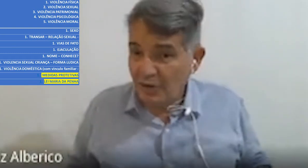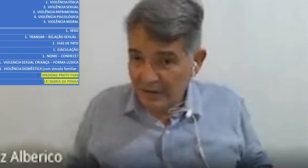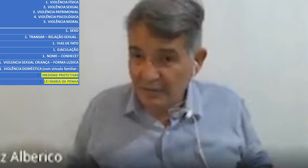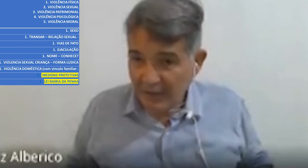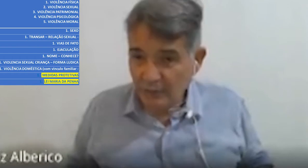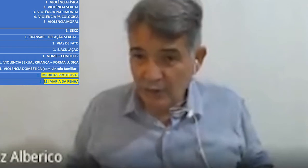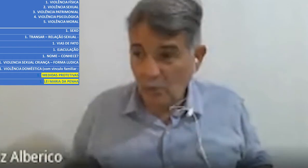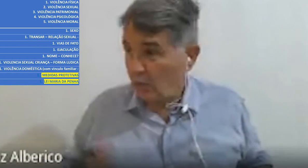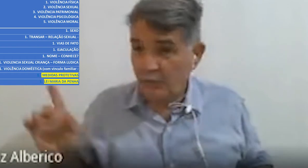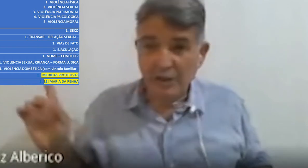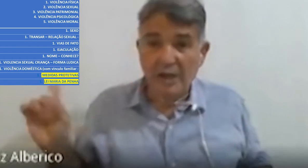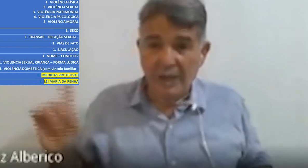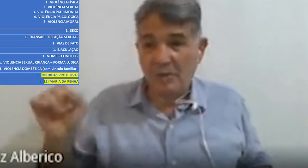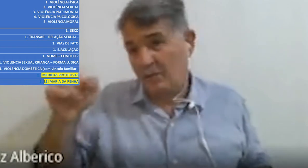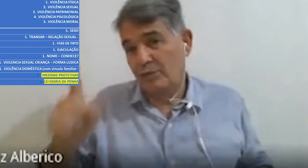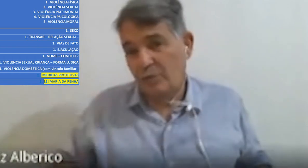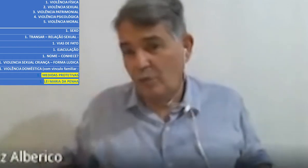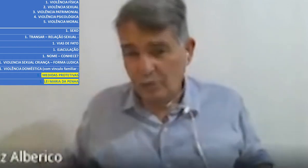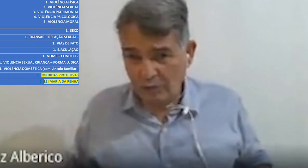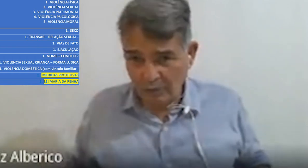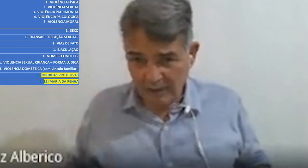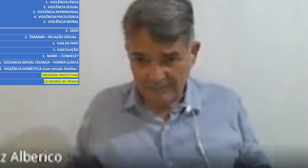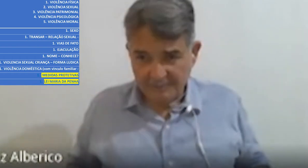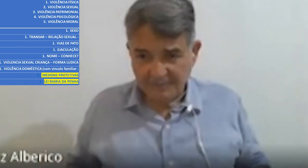de fato que tocou? Foi quem perguntou ou outro alguém?